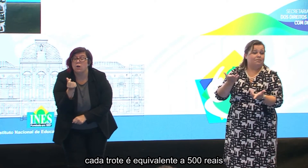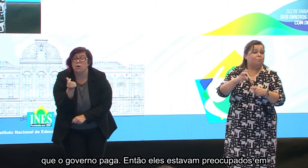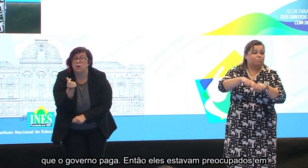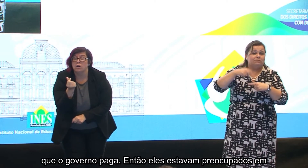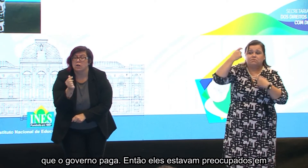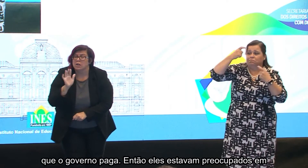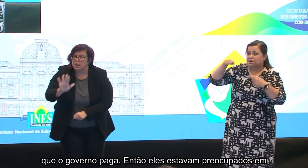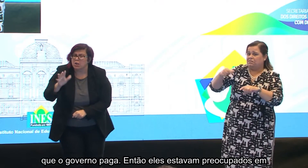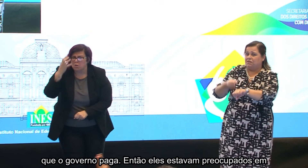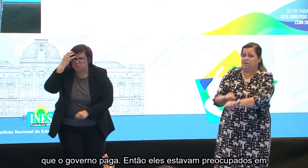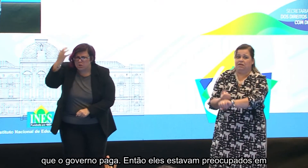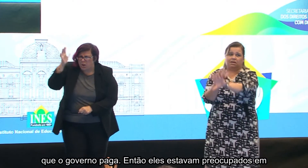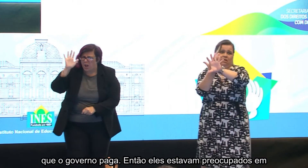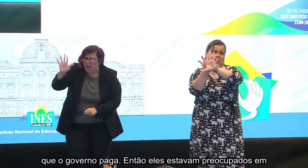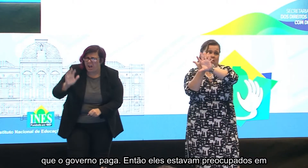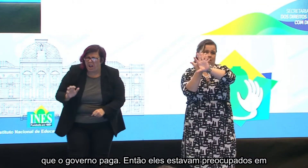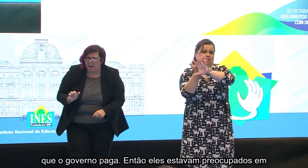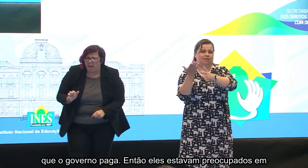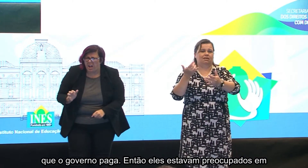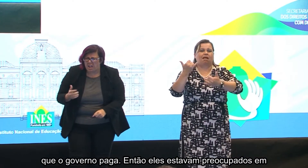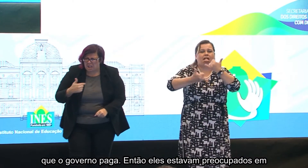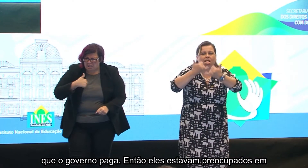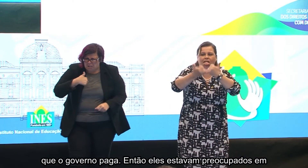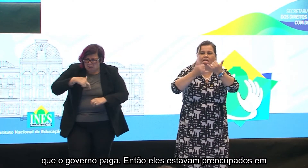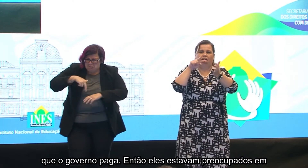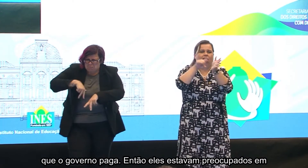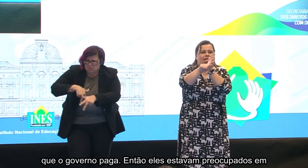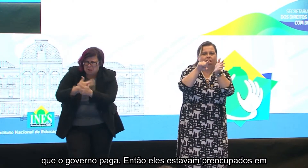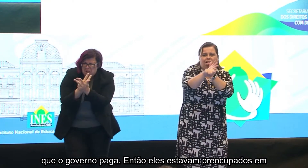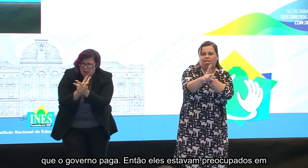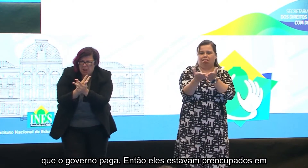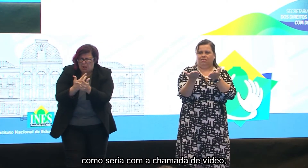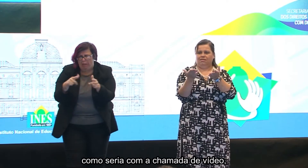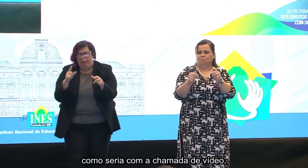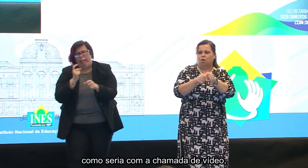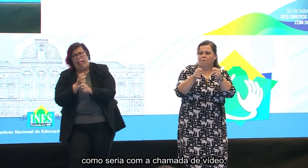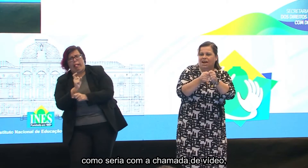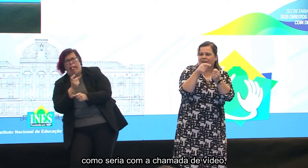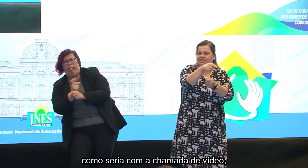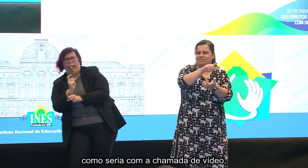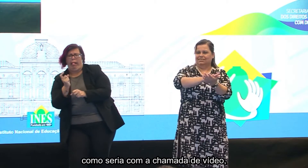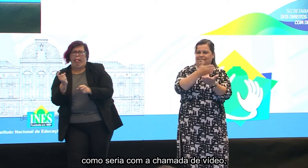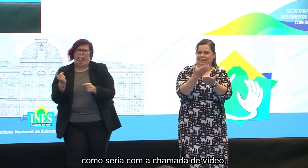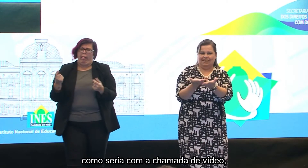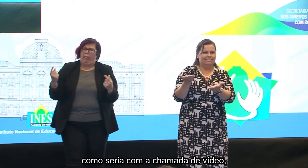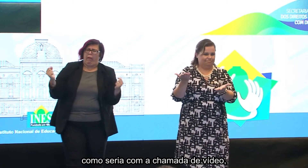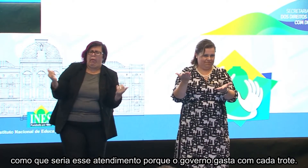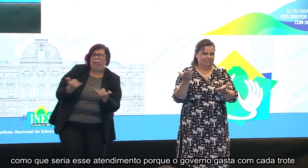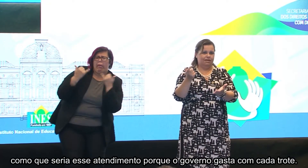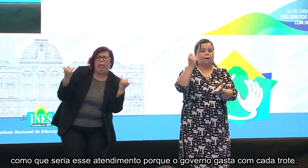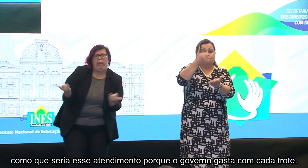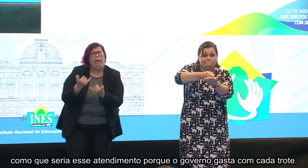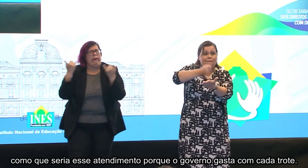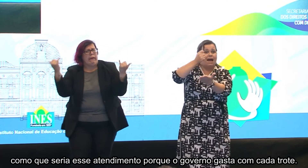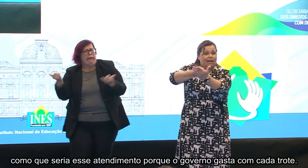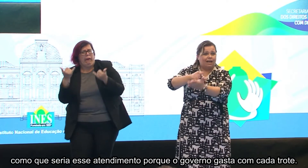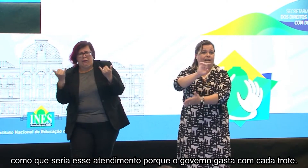que o governo paga. Então, eles estavam preocupados em como fazer caso tivesse a chamada de vídeo, como é que seria esse atendimento,